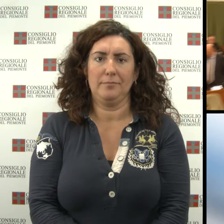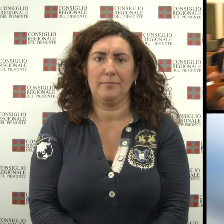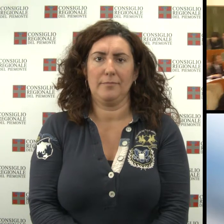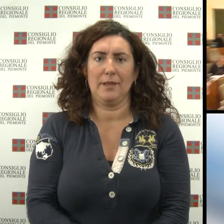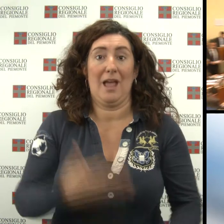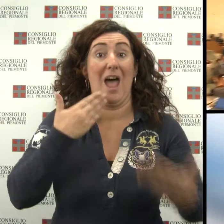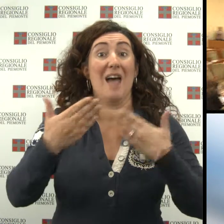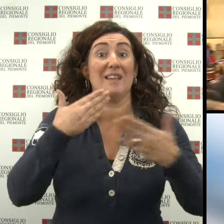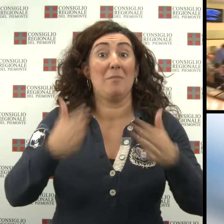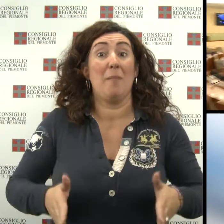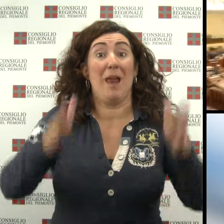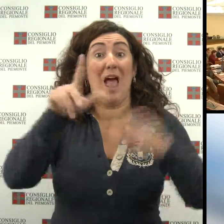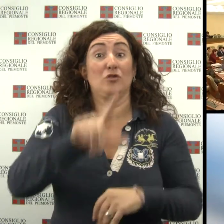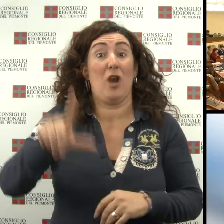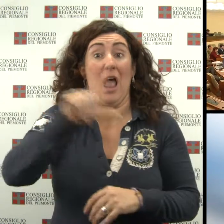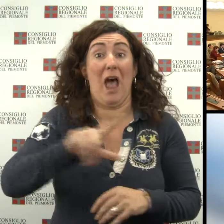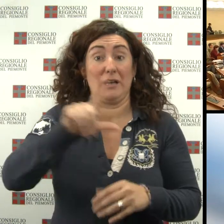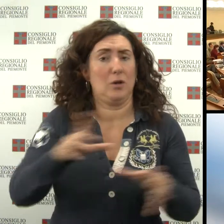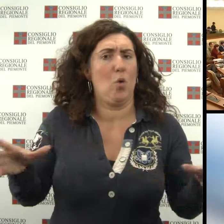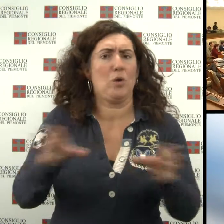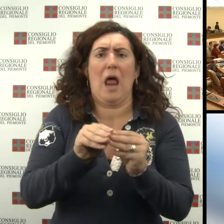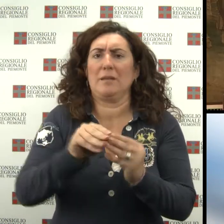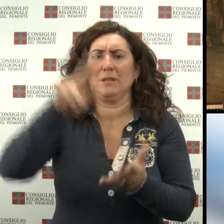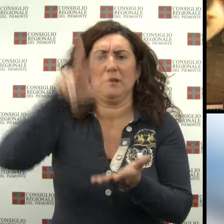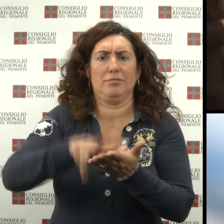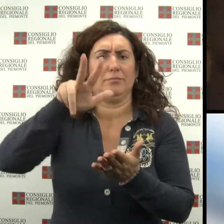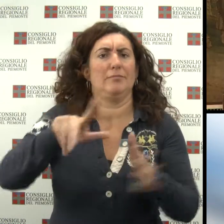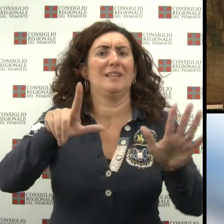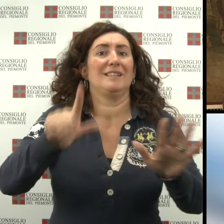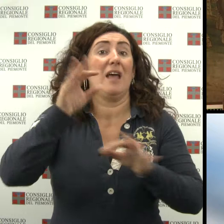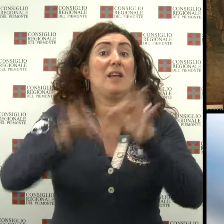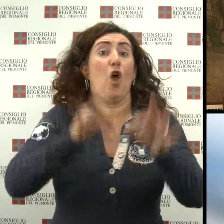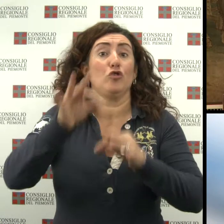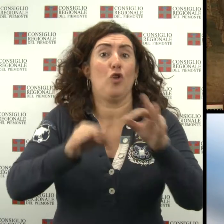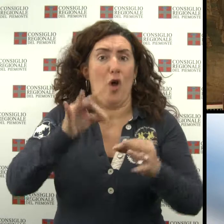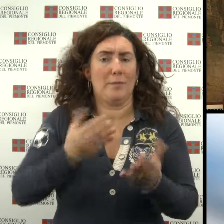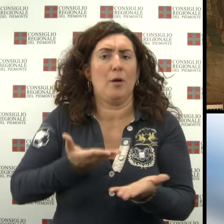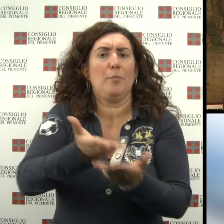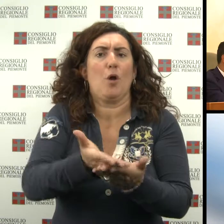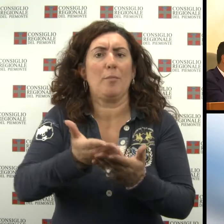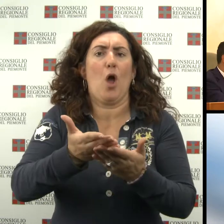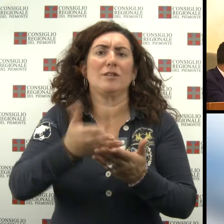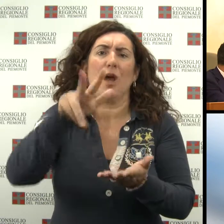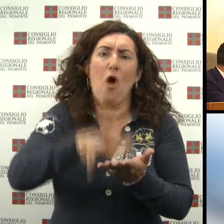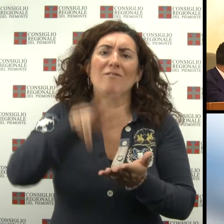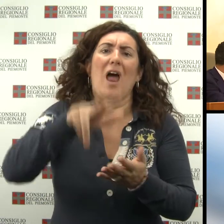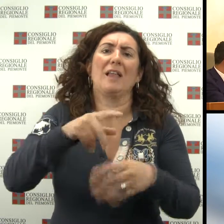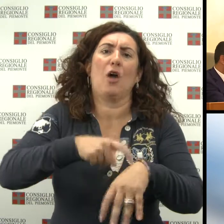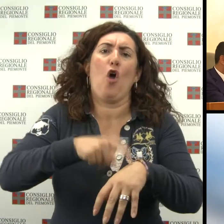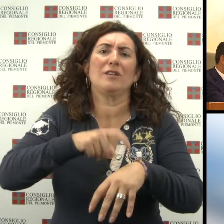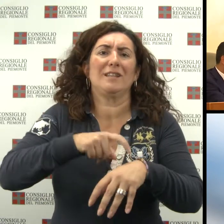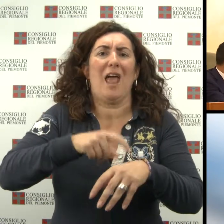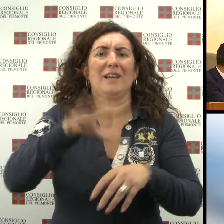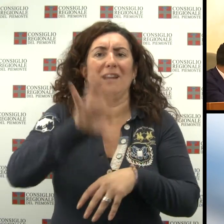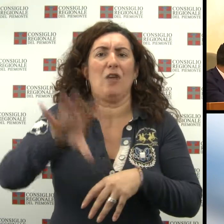L'Assemblea di Palazzo Lascaris ha approvato, all'unanimità dei votanti, il 7 ottobre, la proposta di convalida dei consiglieri regionali eletti il 26